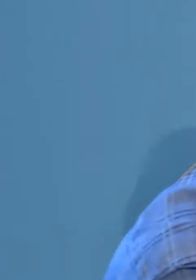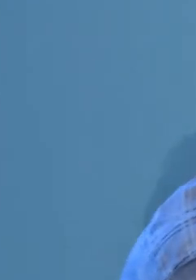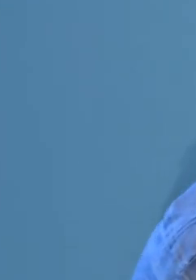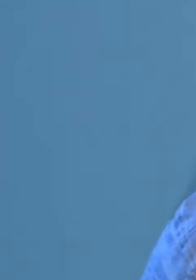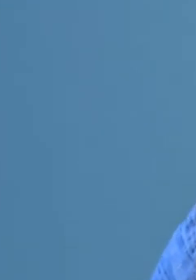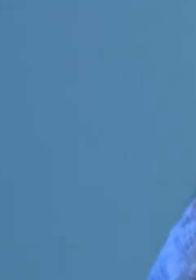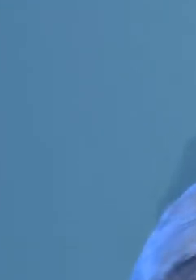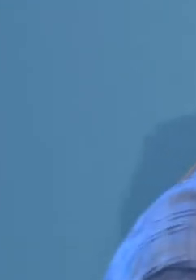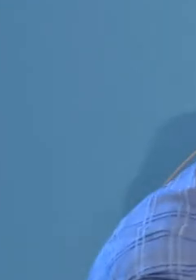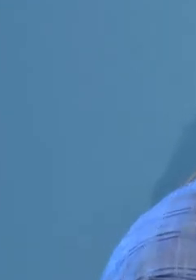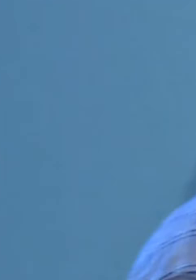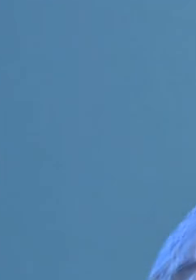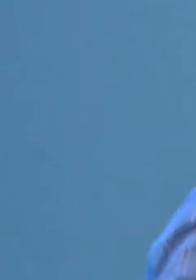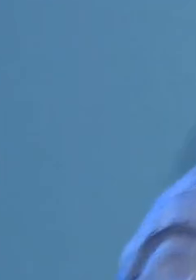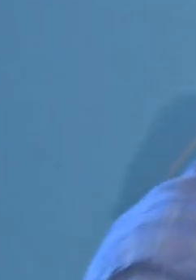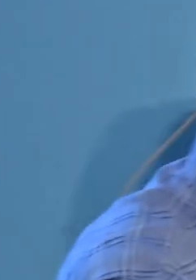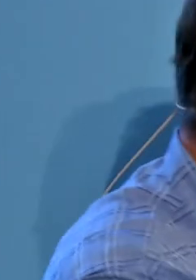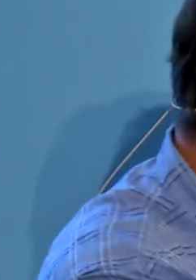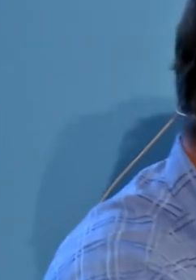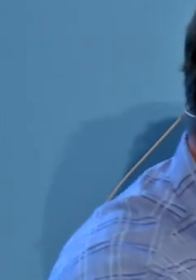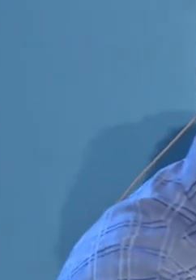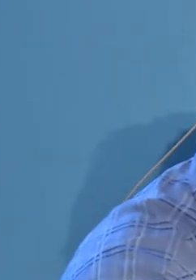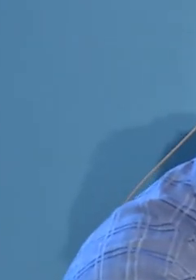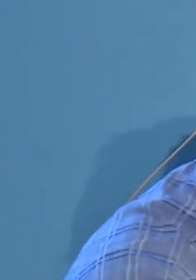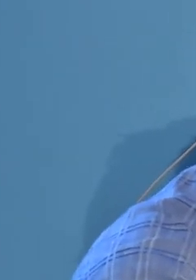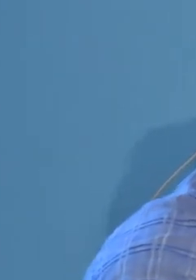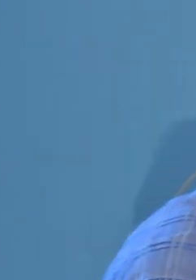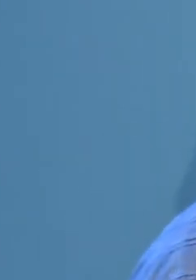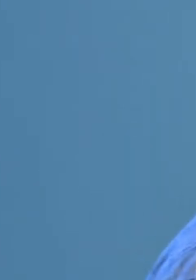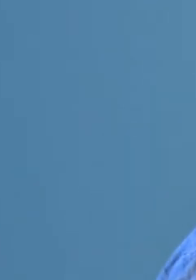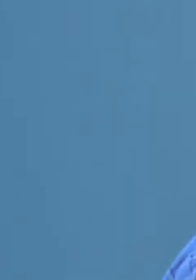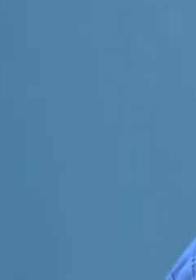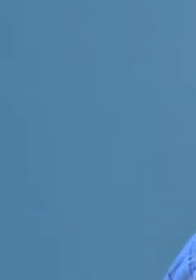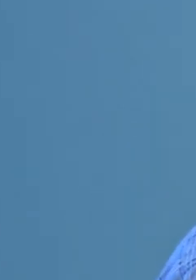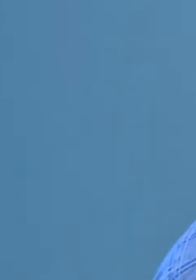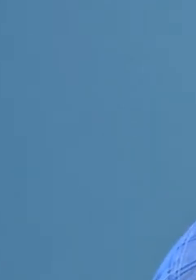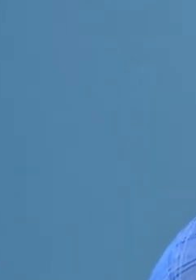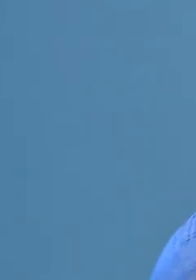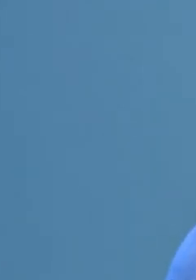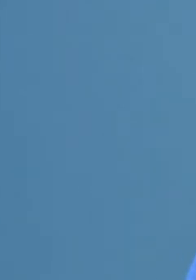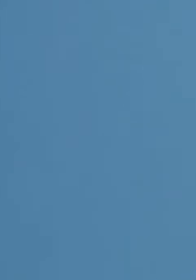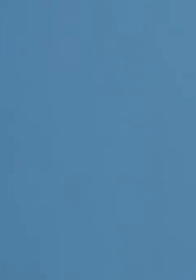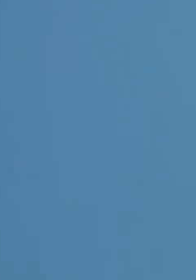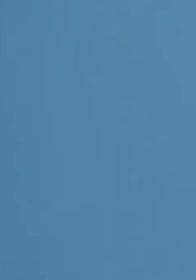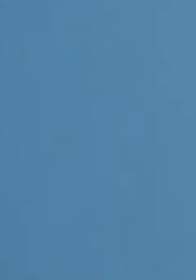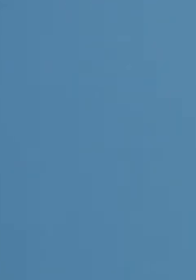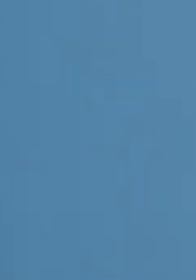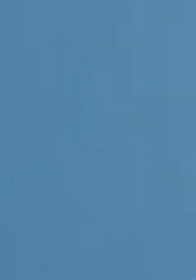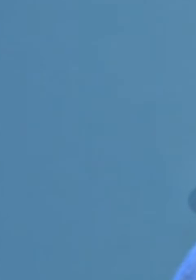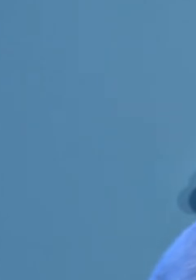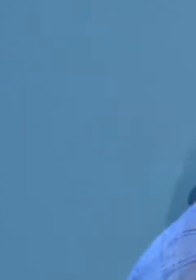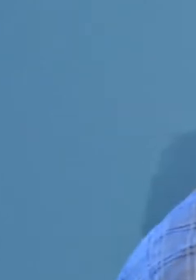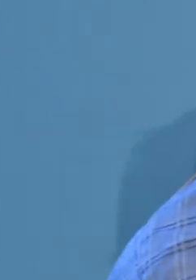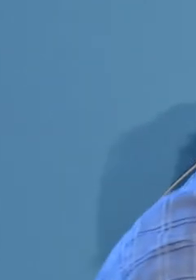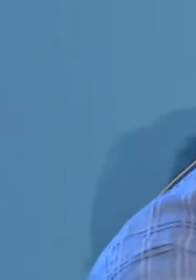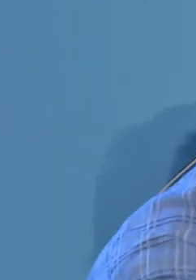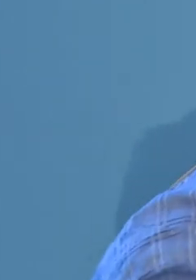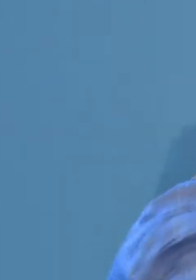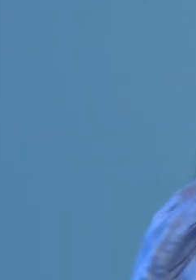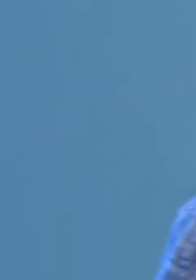lokalt, regionalt, nationellt, mellan att vara här där jag finns fysiskt och ut i världen. Och vi diskuterade nationalstaten